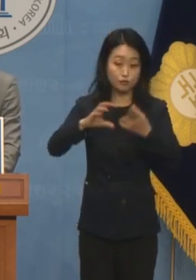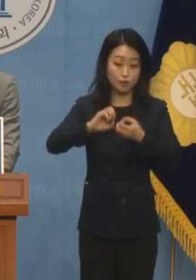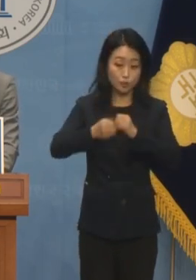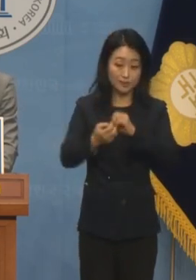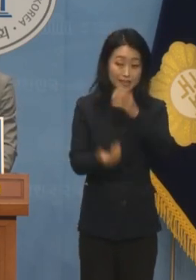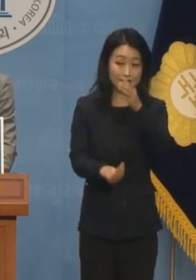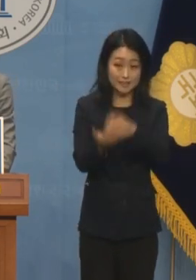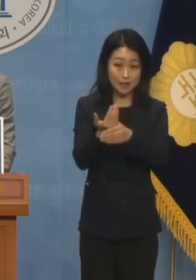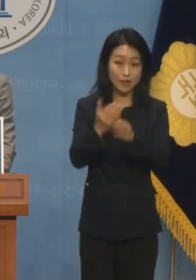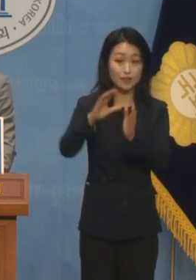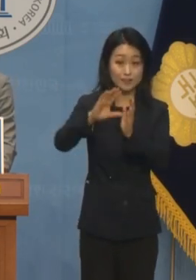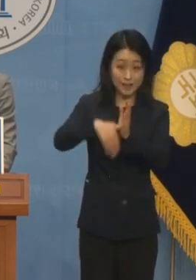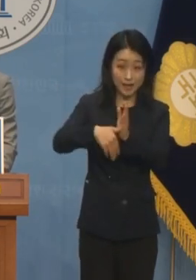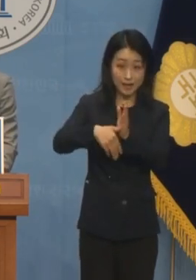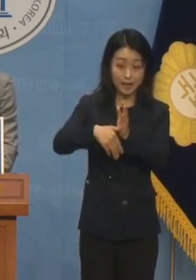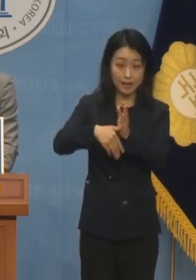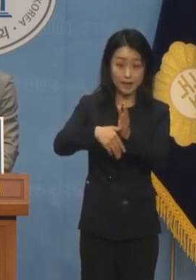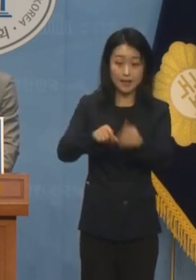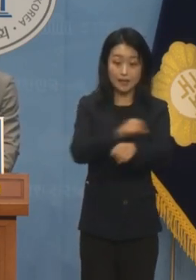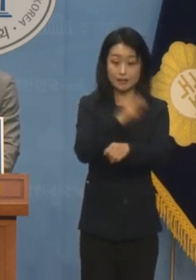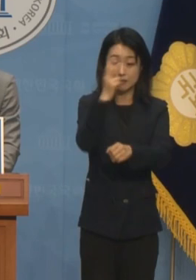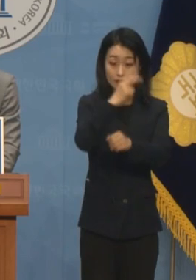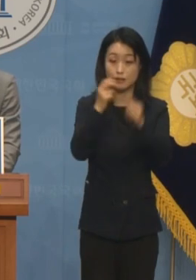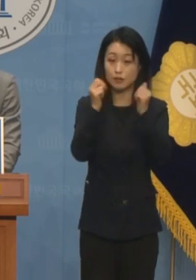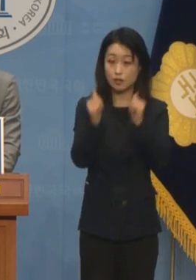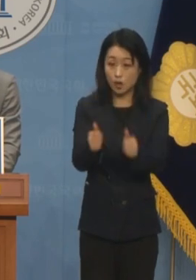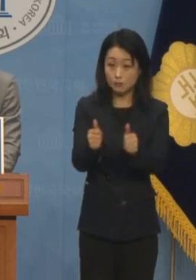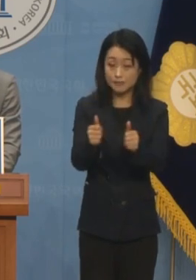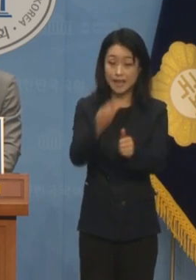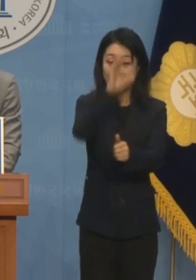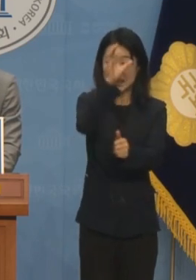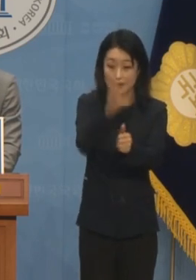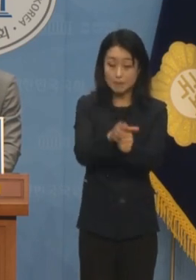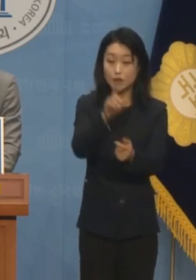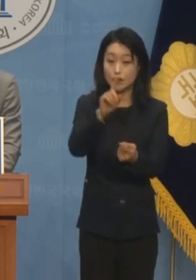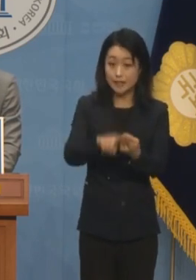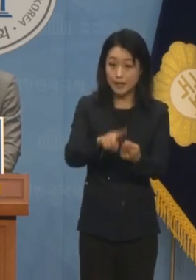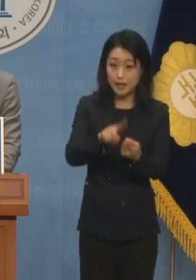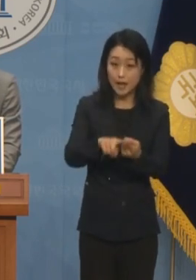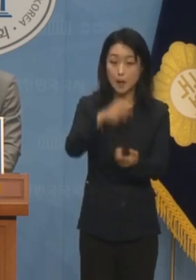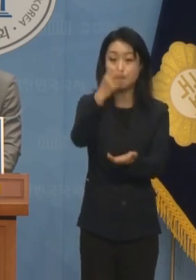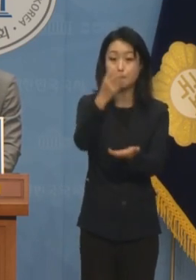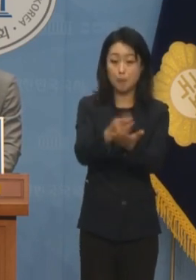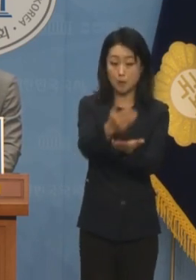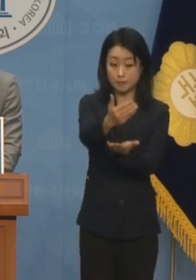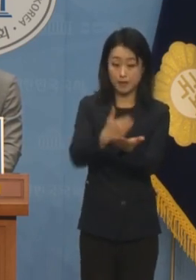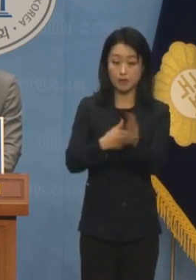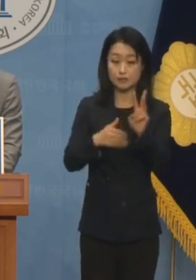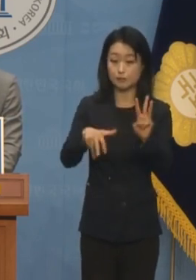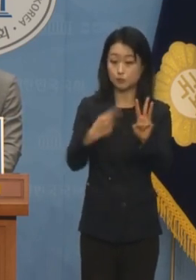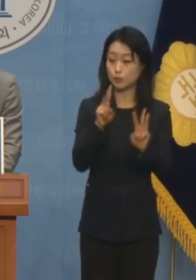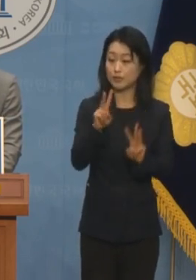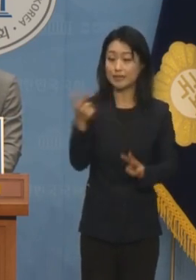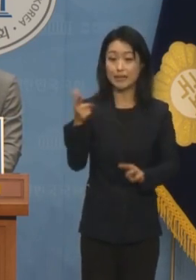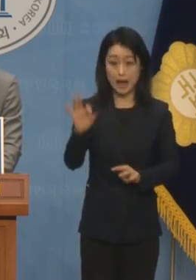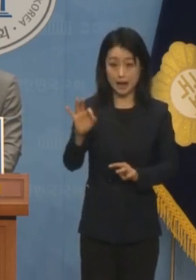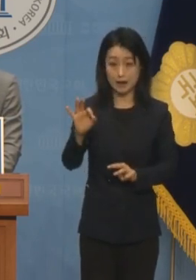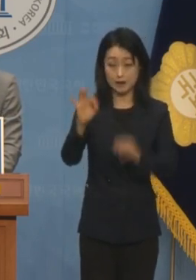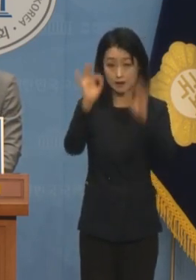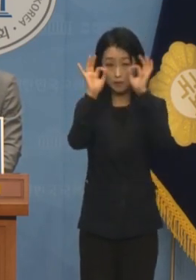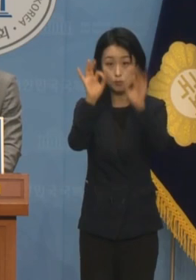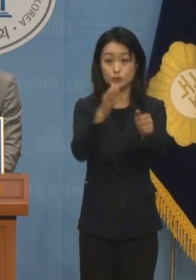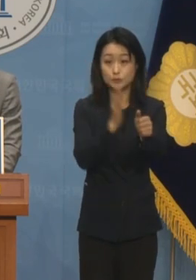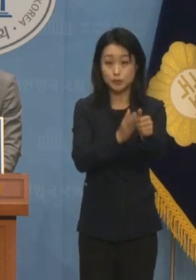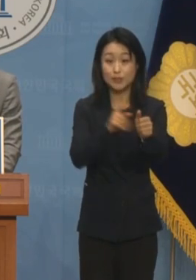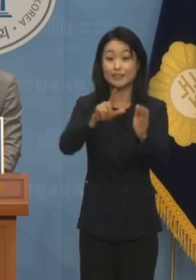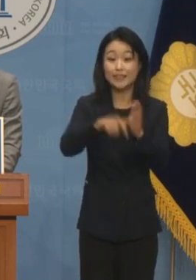의한 농단 의혹 사건 규명을 위한 특별검사의 임명 등에 관한 법률 제3조 제2항에 따라